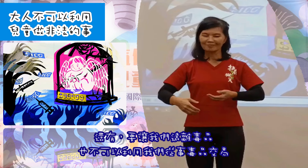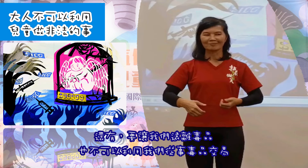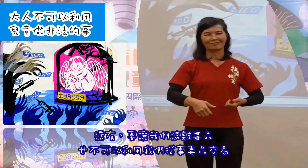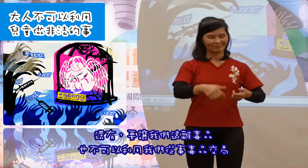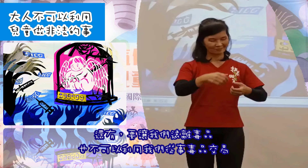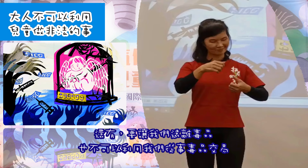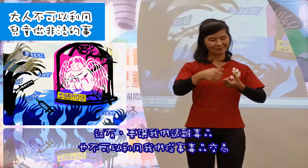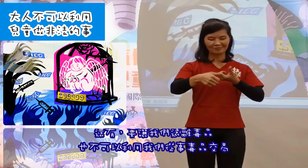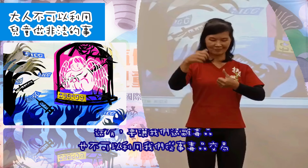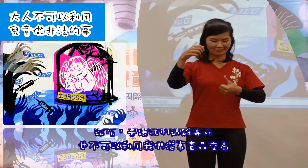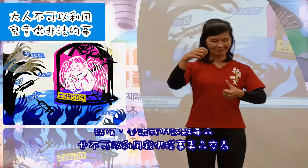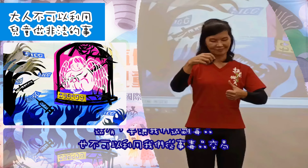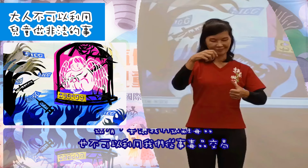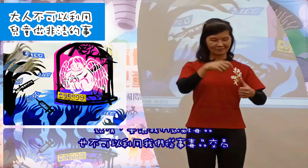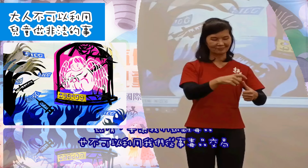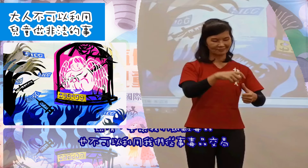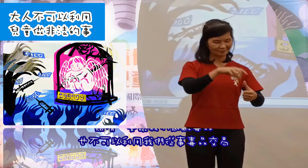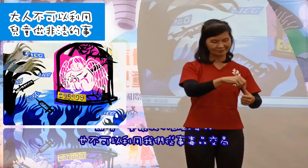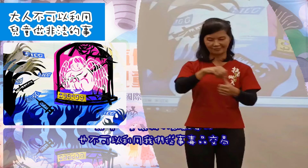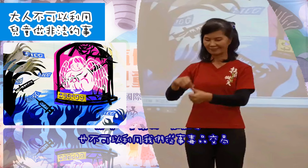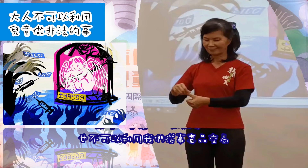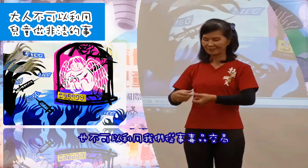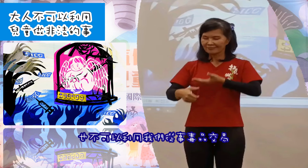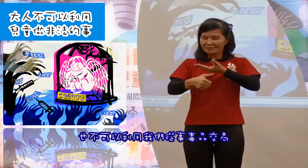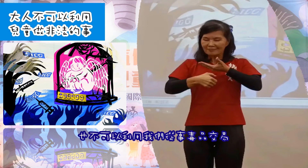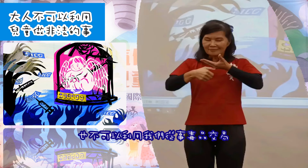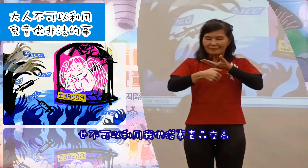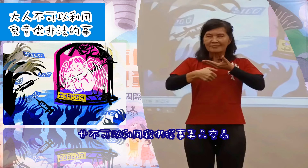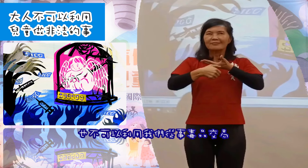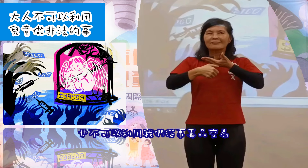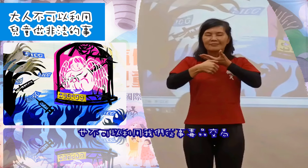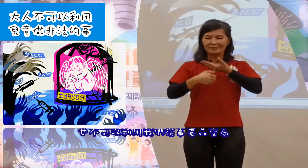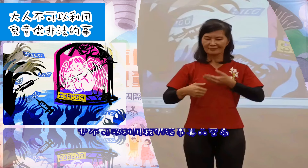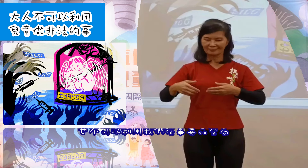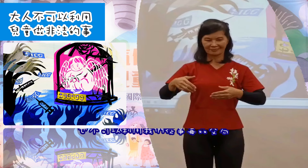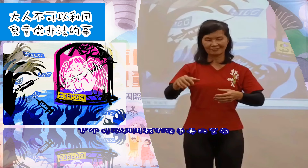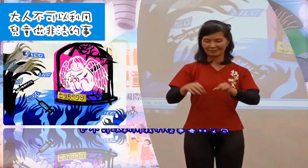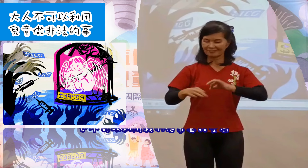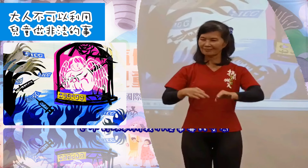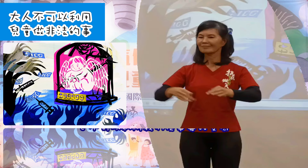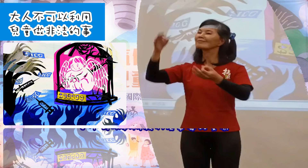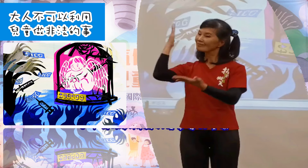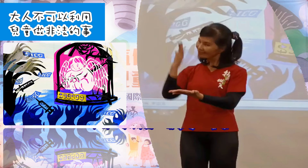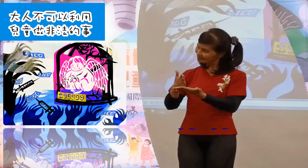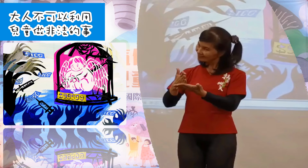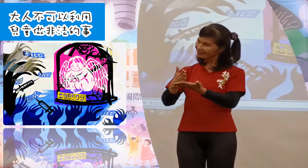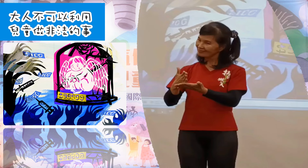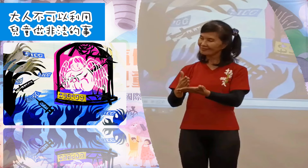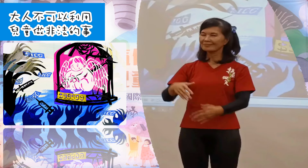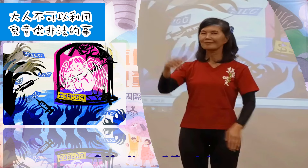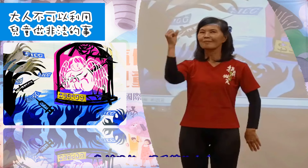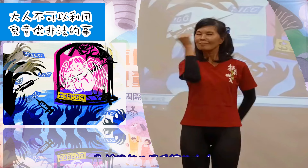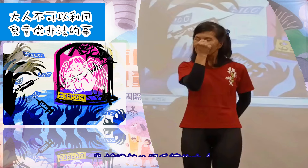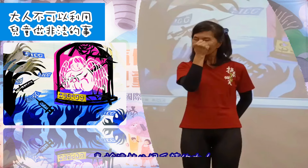用我们从事毒品交易。对于这些心狠手辣的大